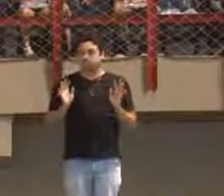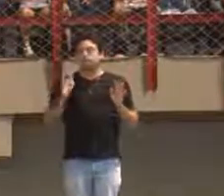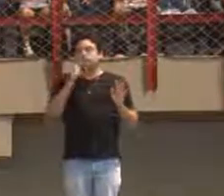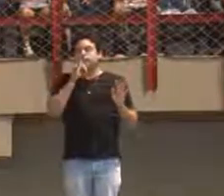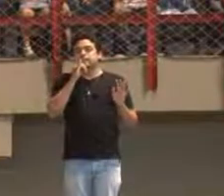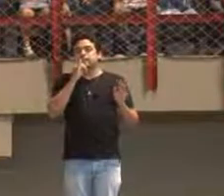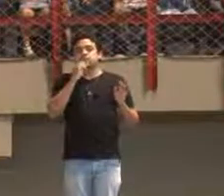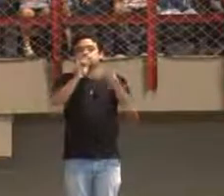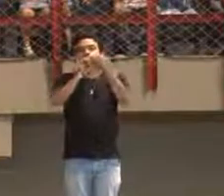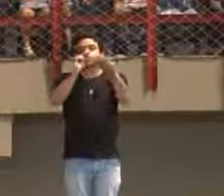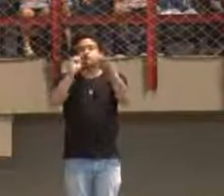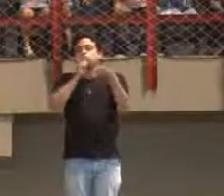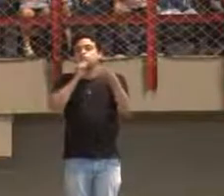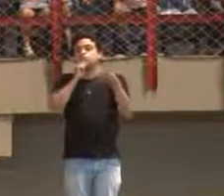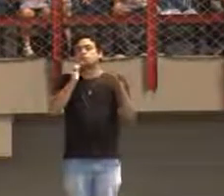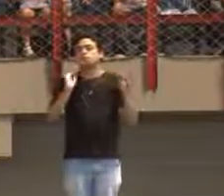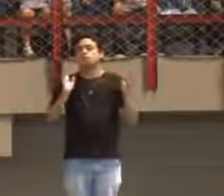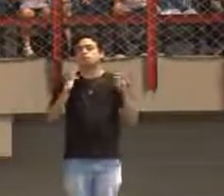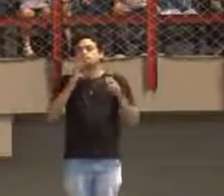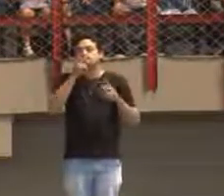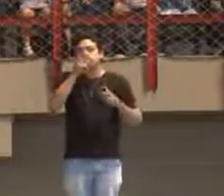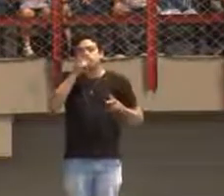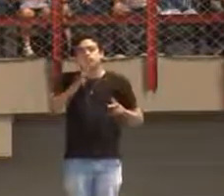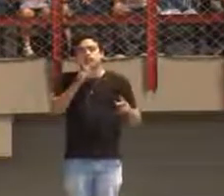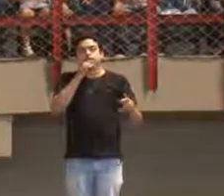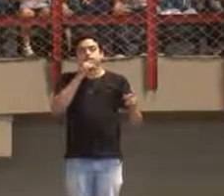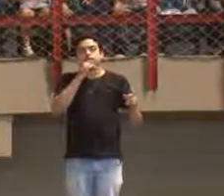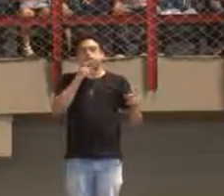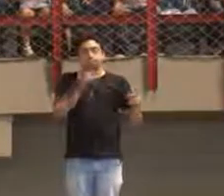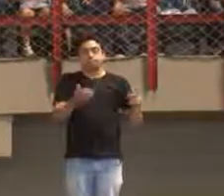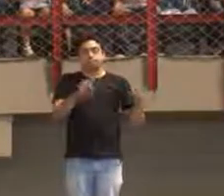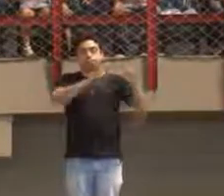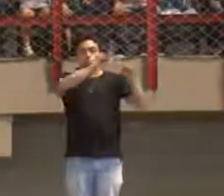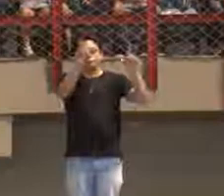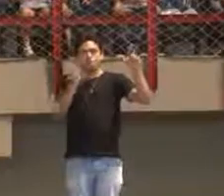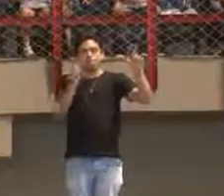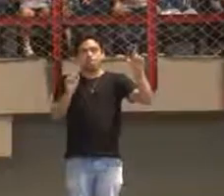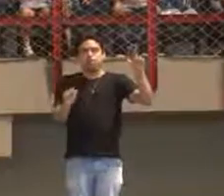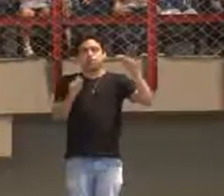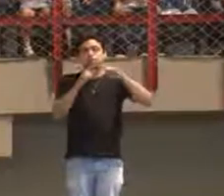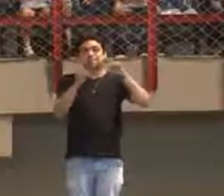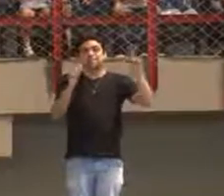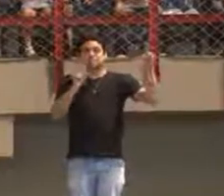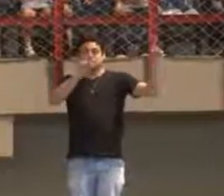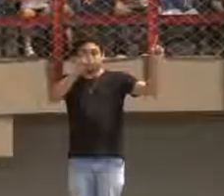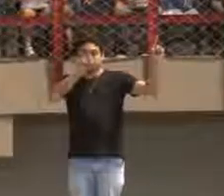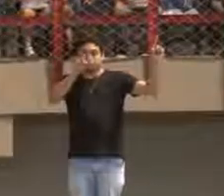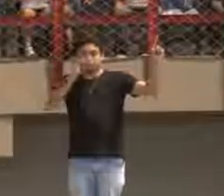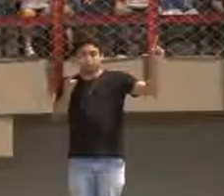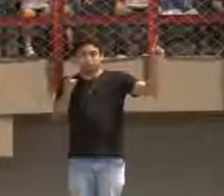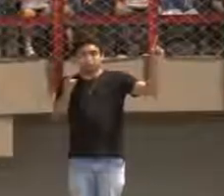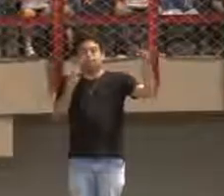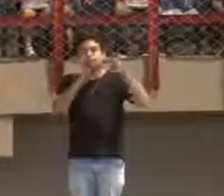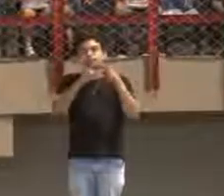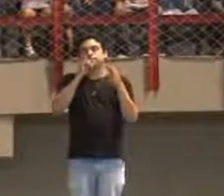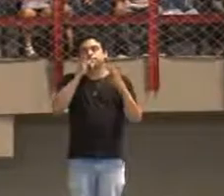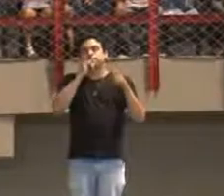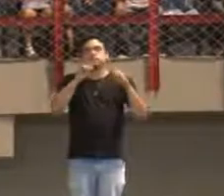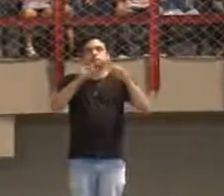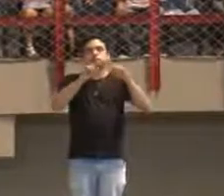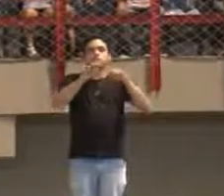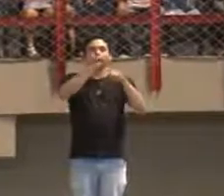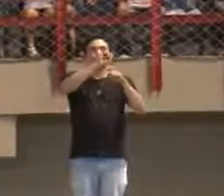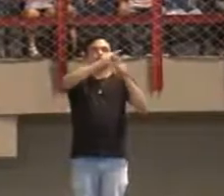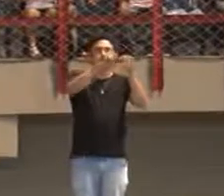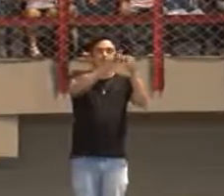Se você não usar, pode passar sem o uso, às vezes. Mas se você usar e separar, por exemplo, o